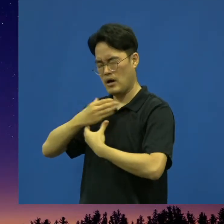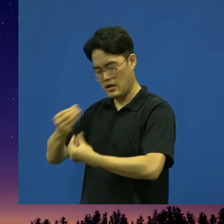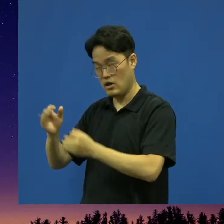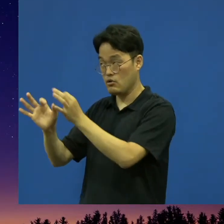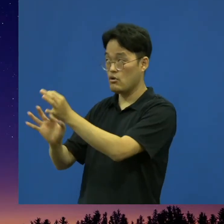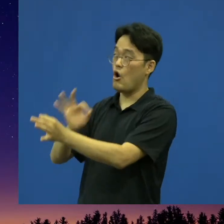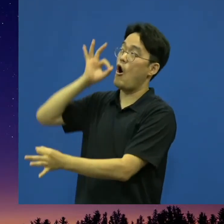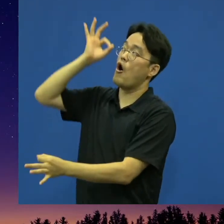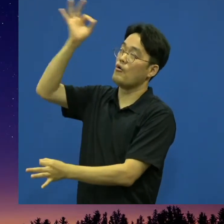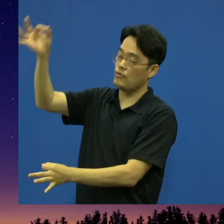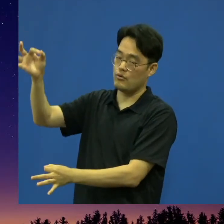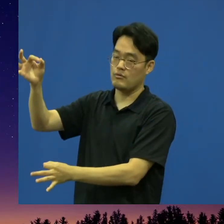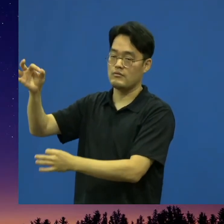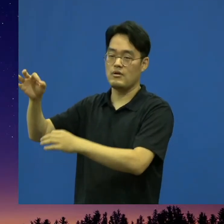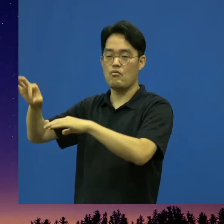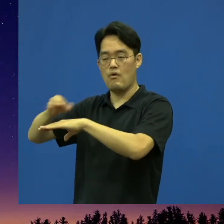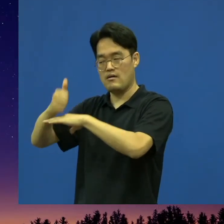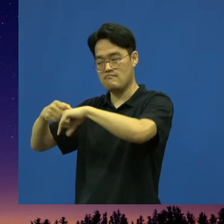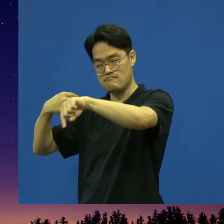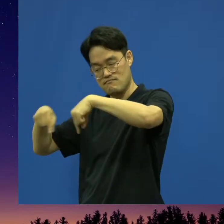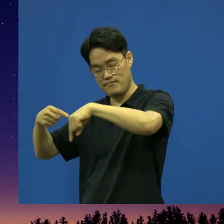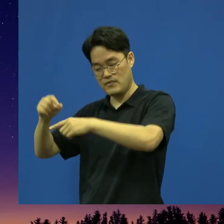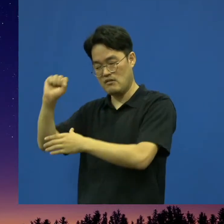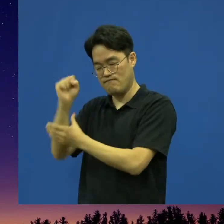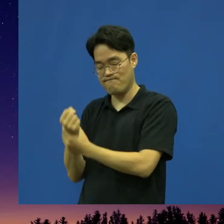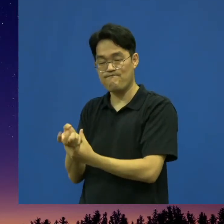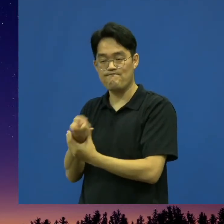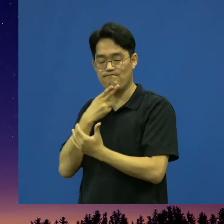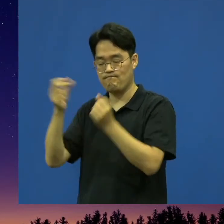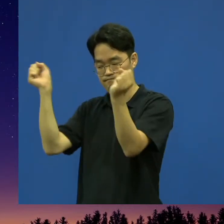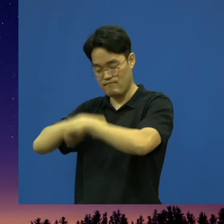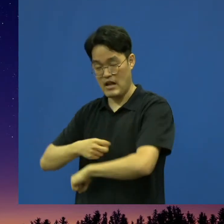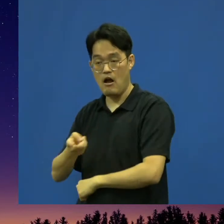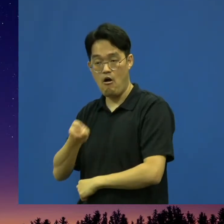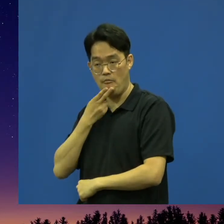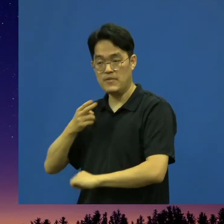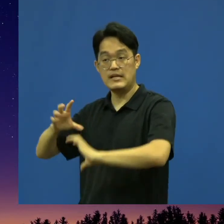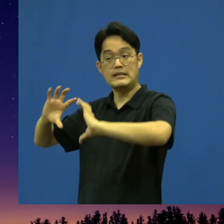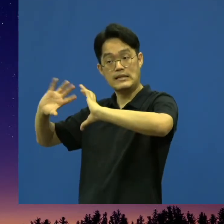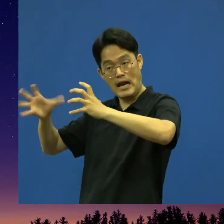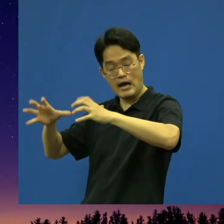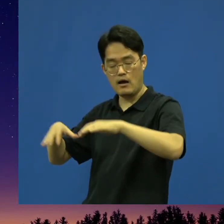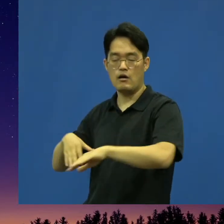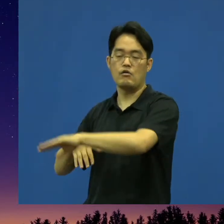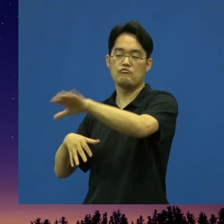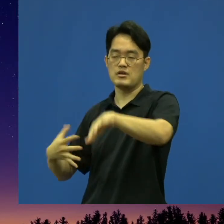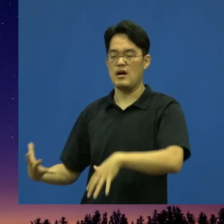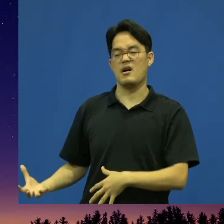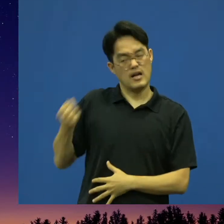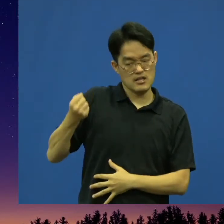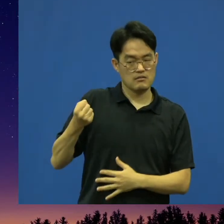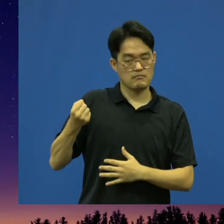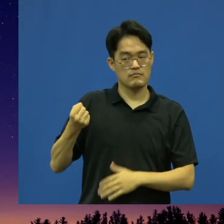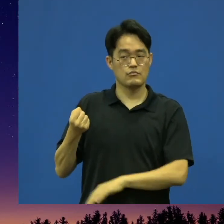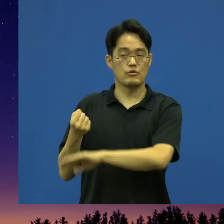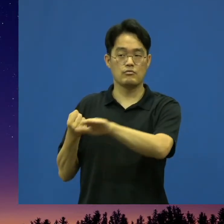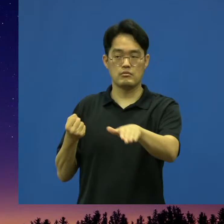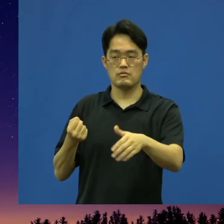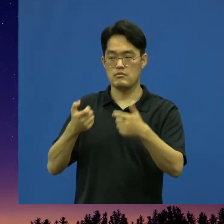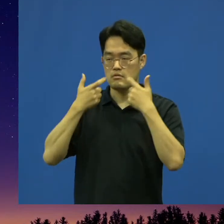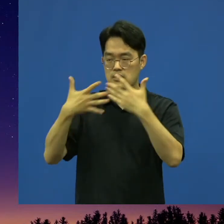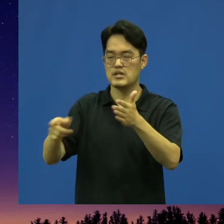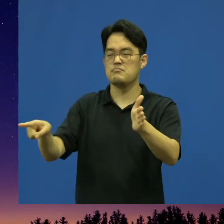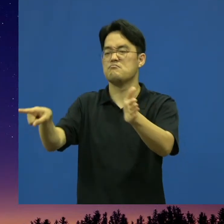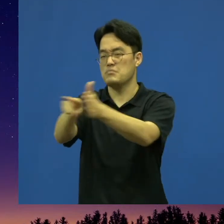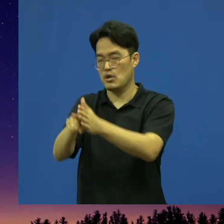함께 왕노릇하는 쇠하지 않고 망하지 않는 나라가 우리의 것인 줄 알고, 고난